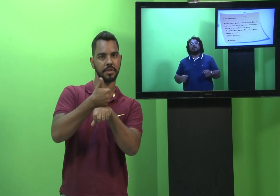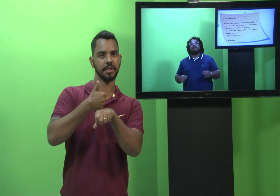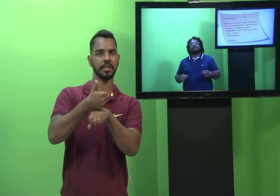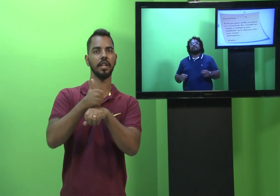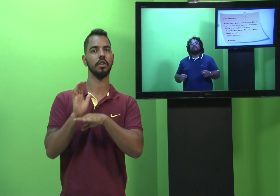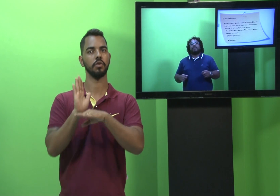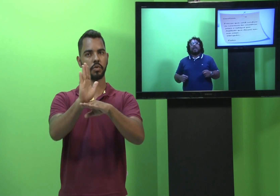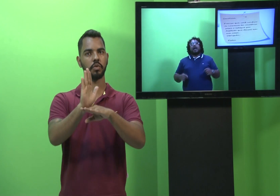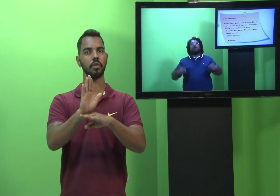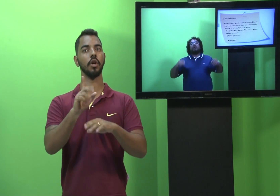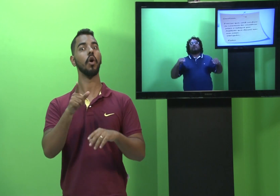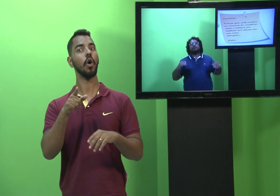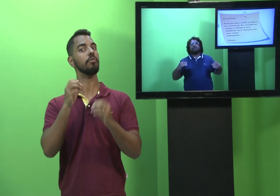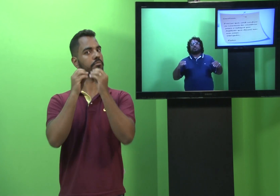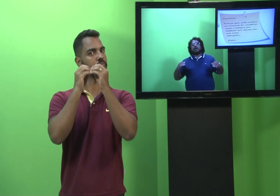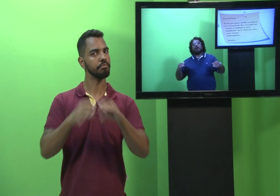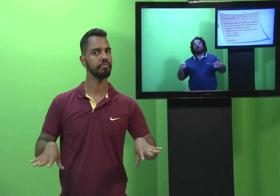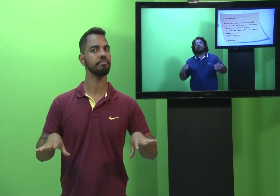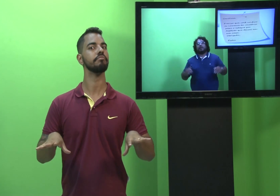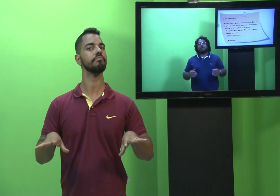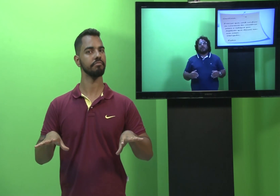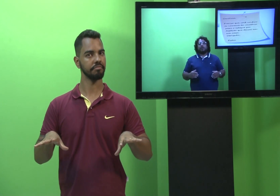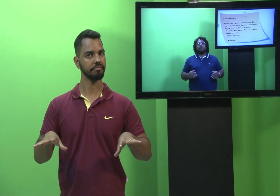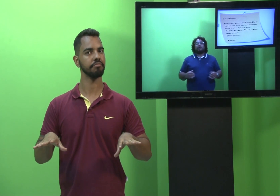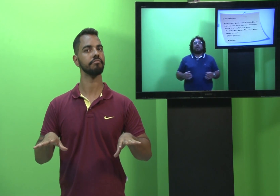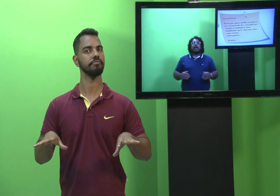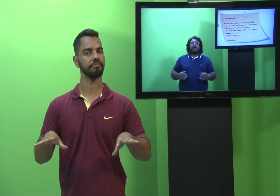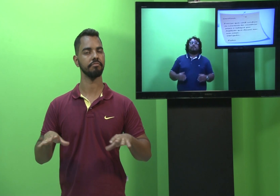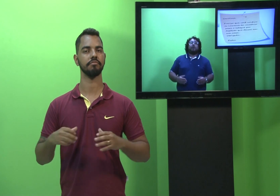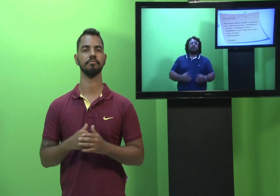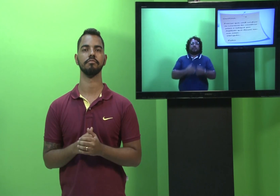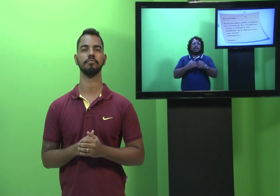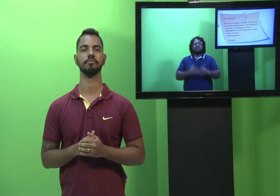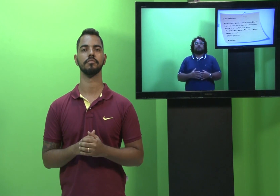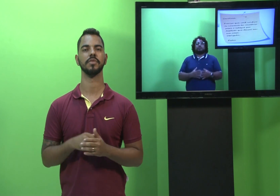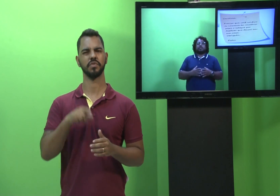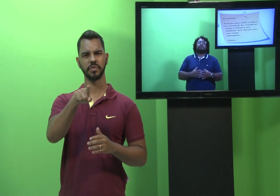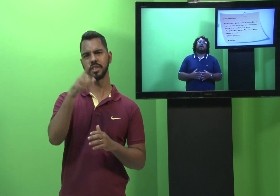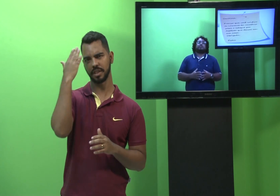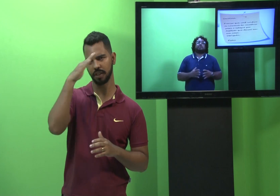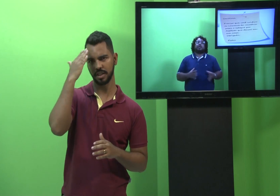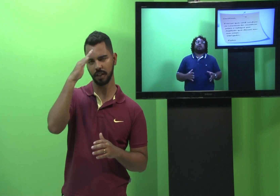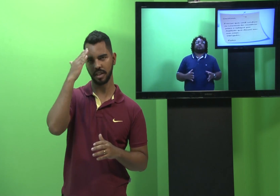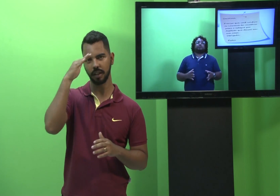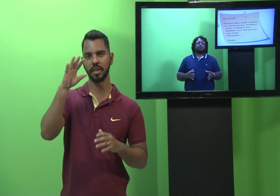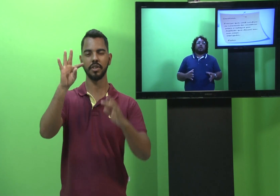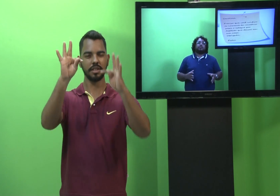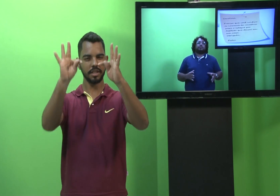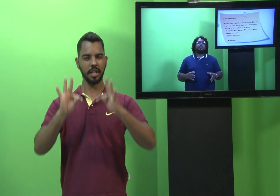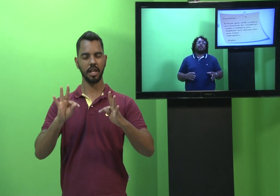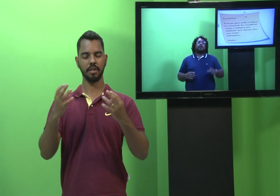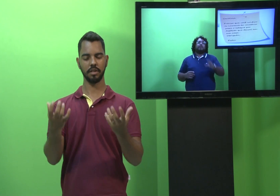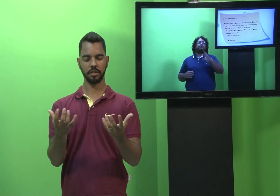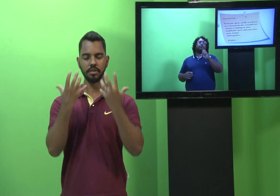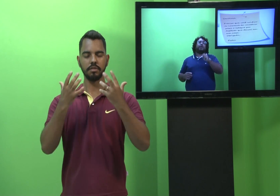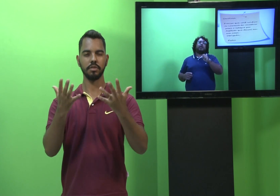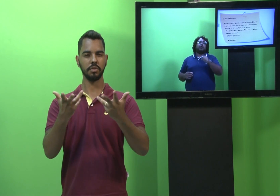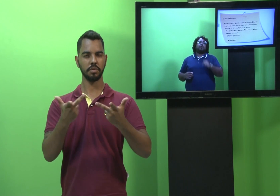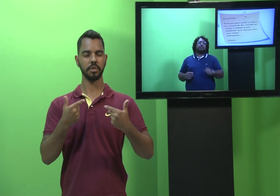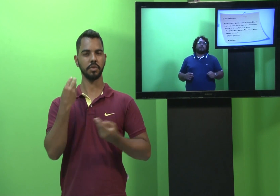carreira. Agora que você já compreendeu a importância dos aspectos estéticos do texto, vamos conferir